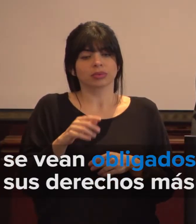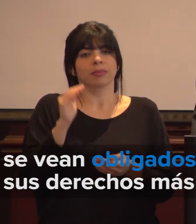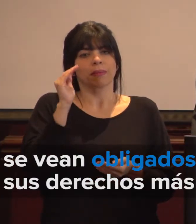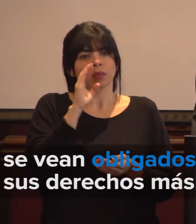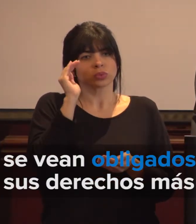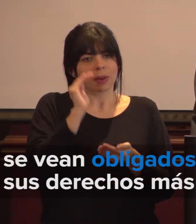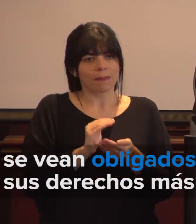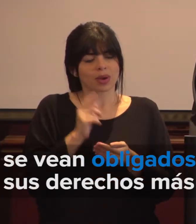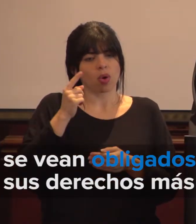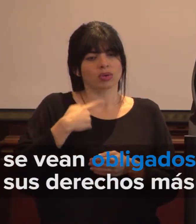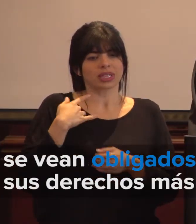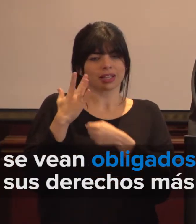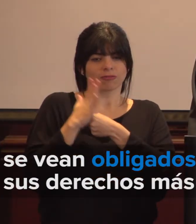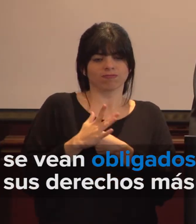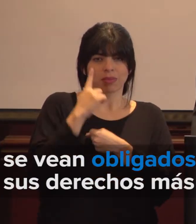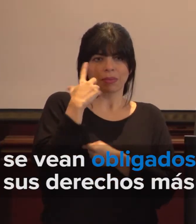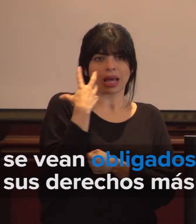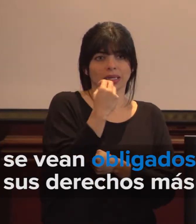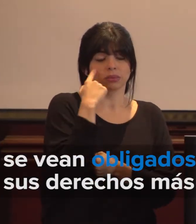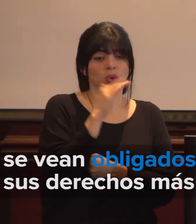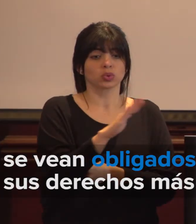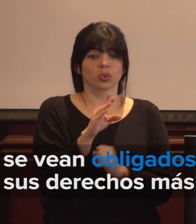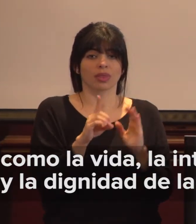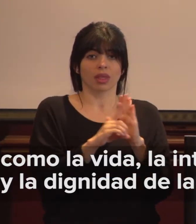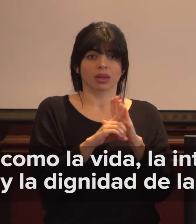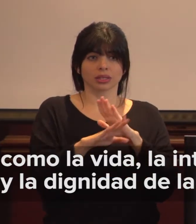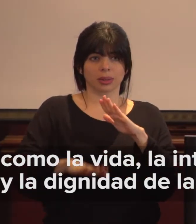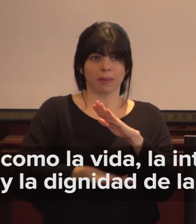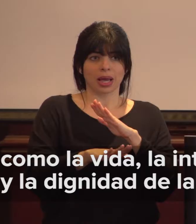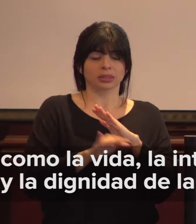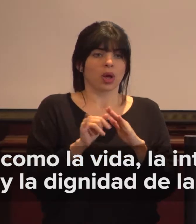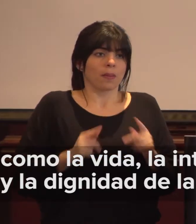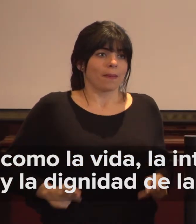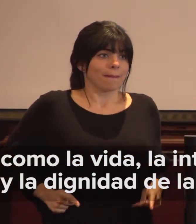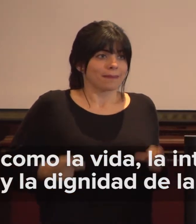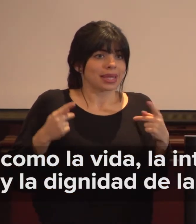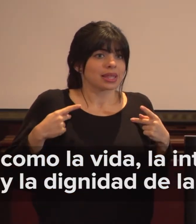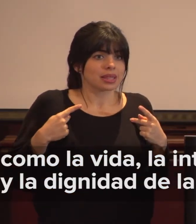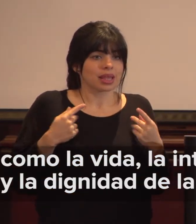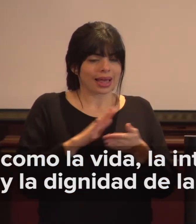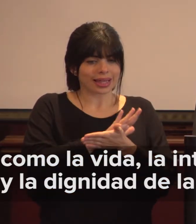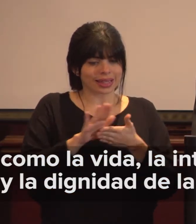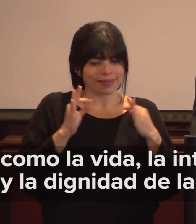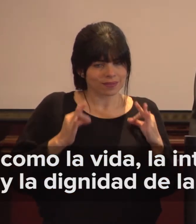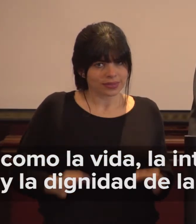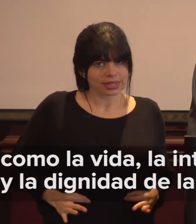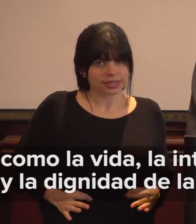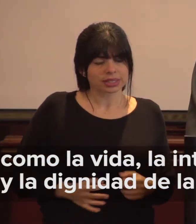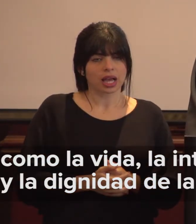obligados a desplazarse porque sus derechos más básicos como la vida, la integridad